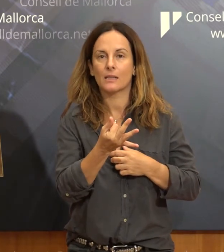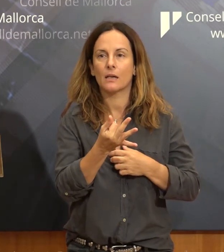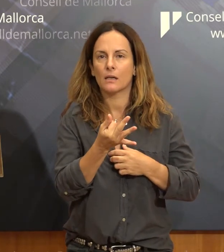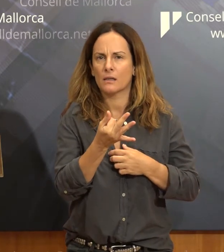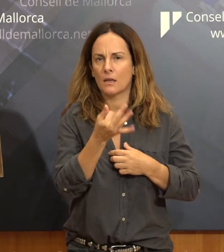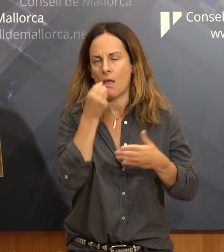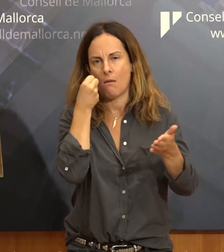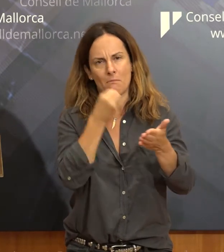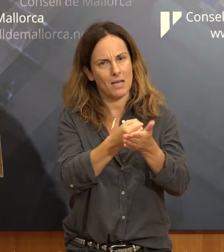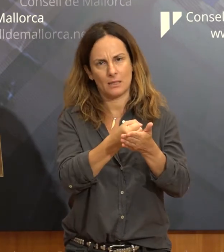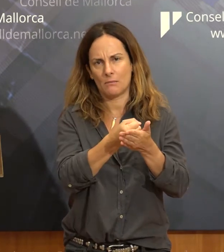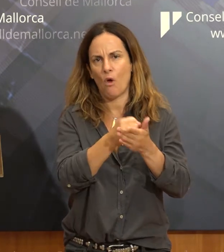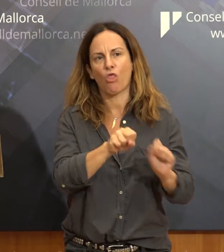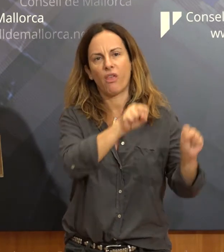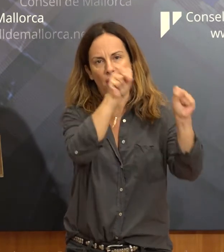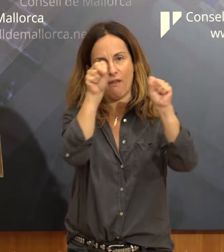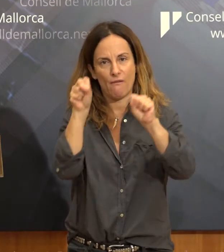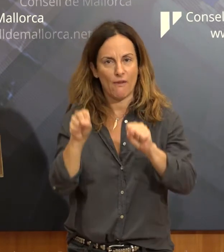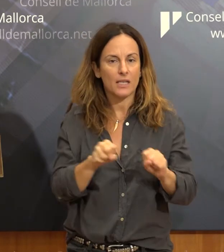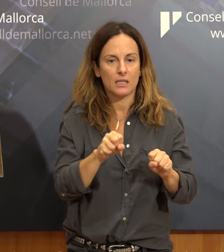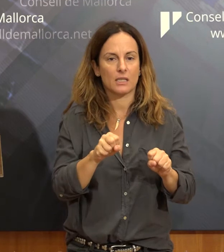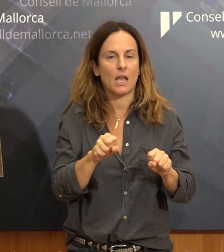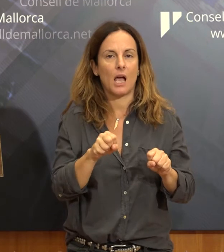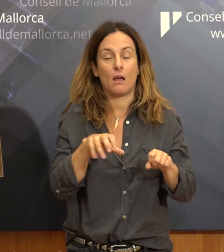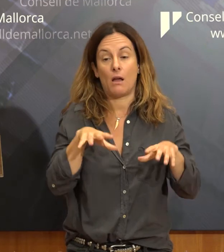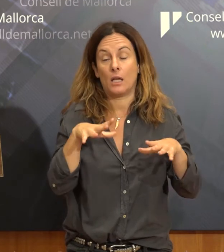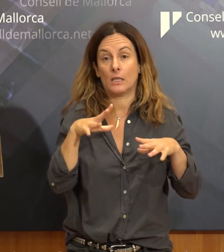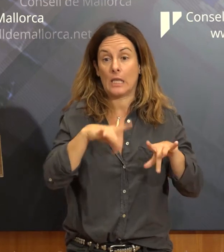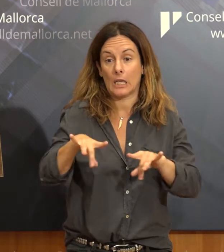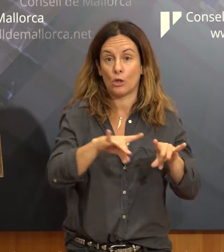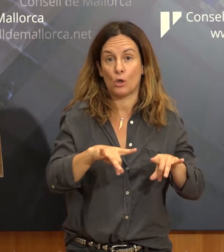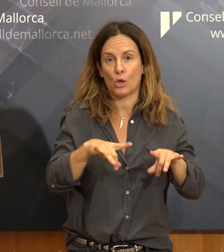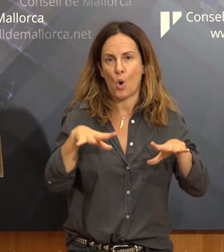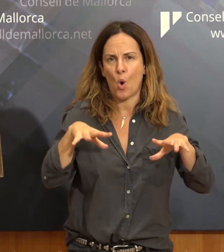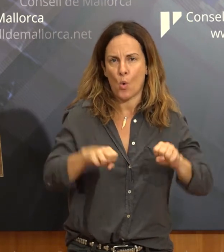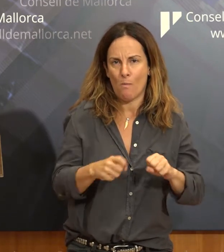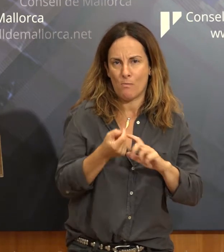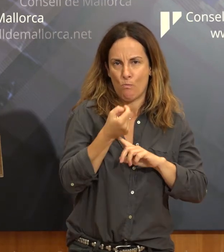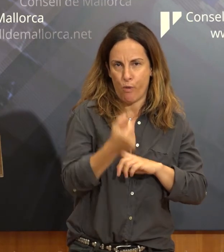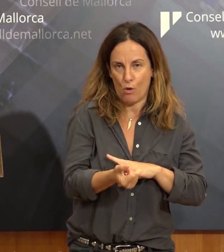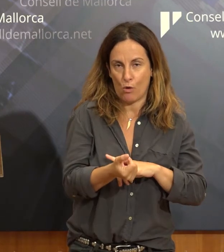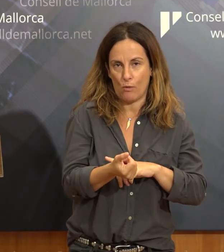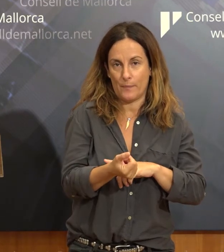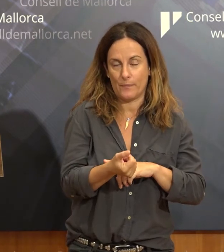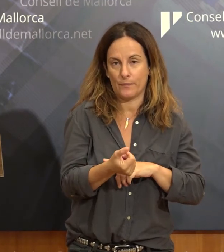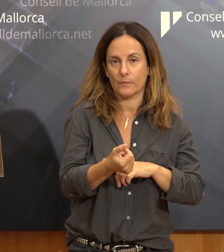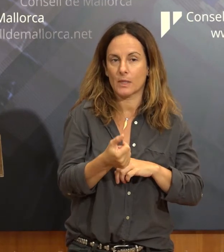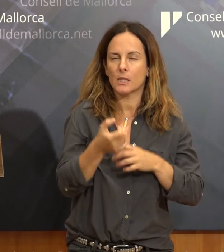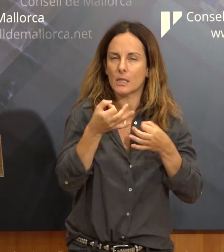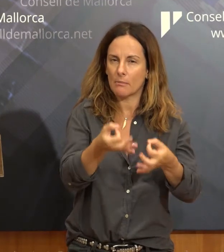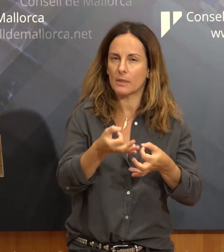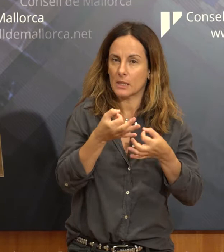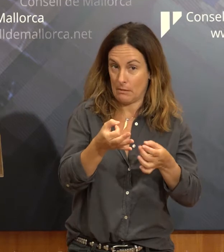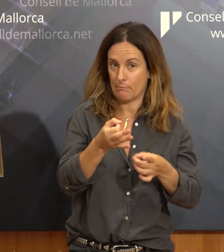major defensa o menor ocupació del territori, sempre dient i sempre posant per davant que parlant